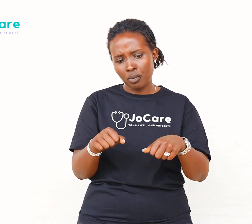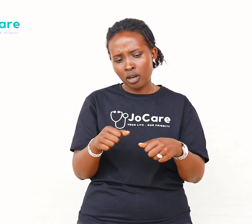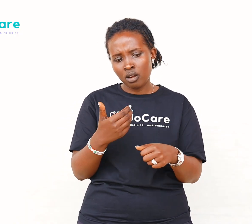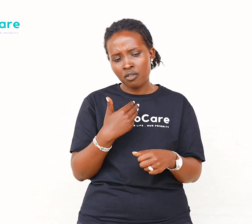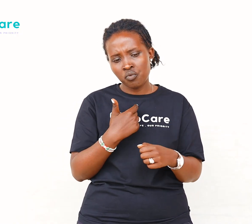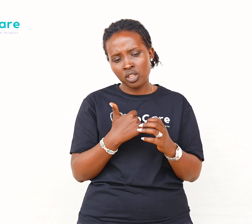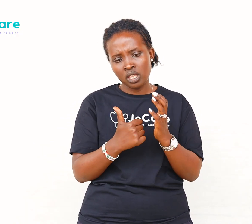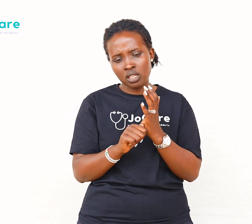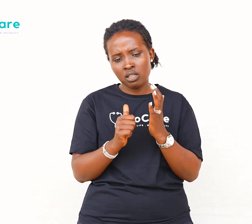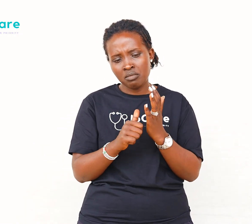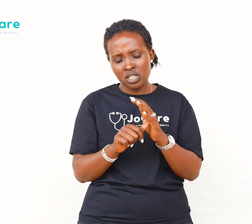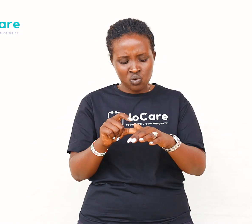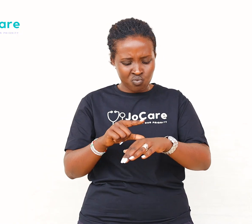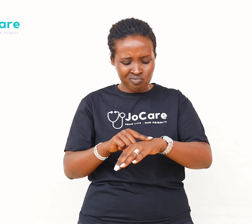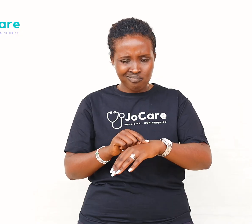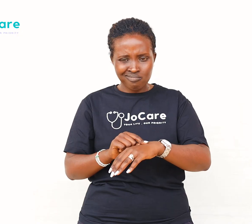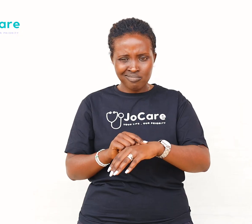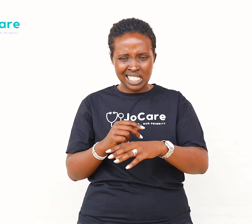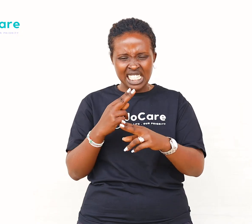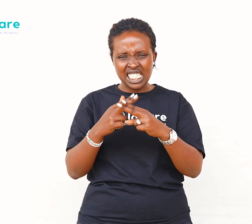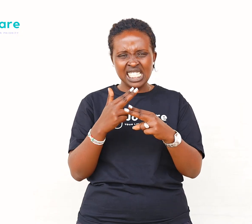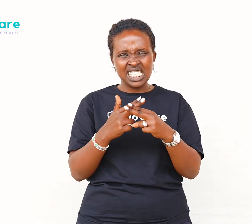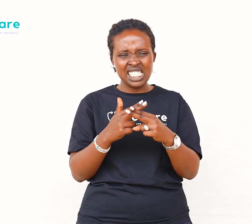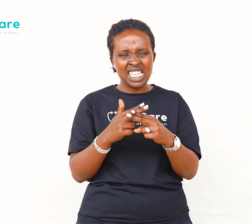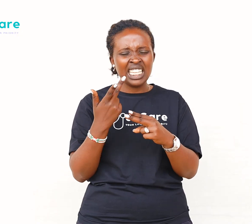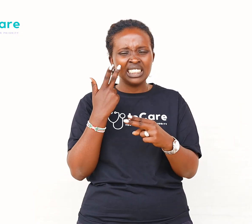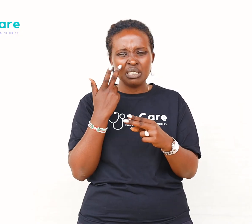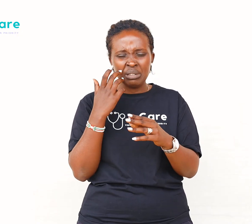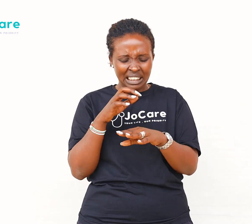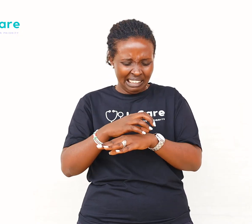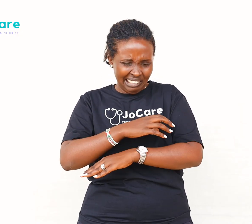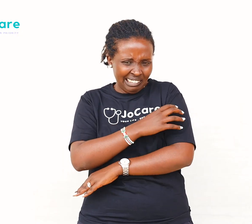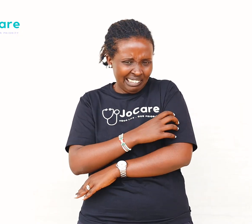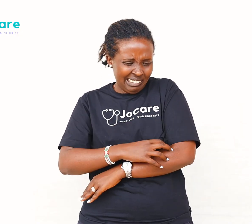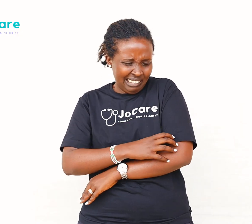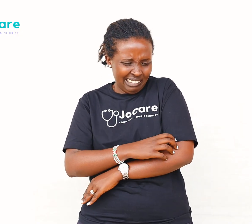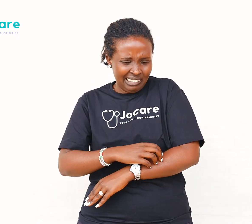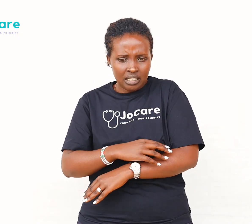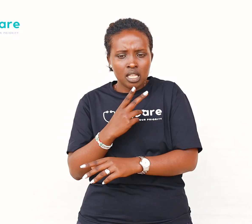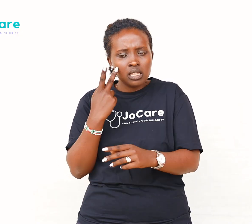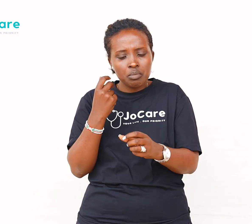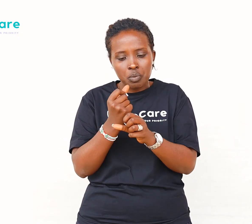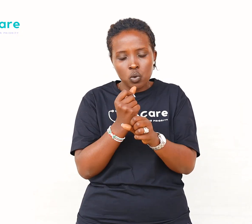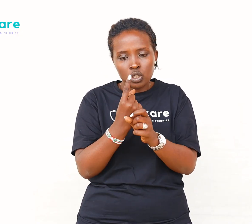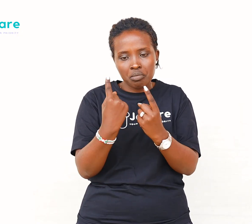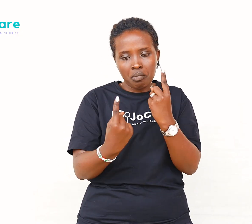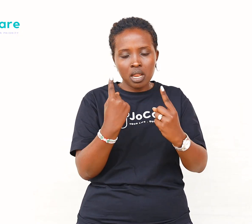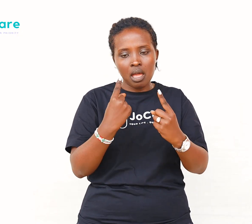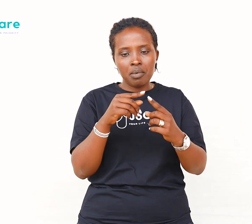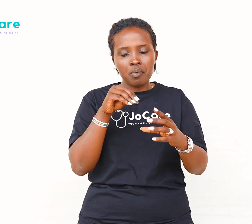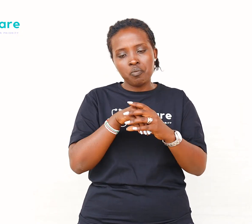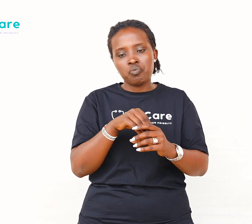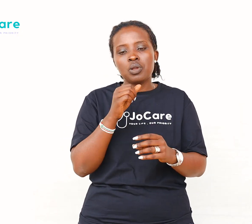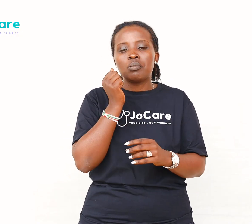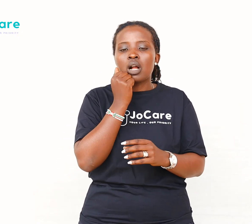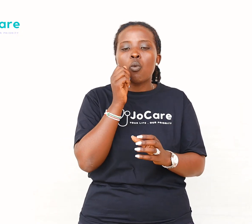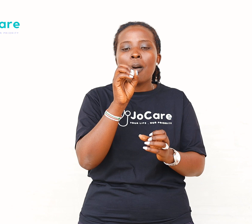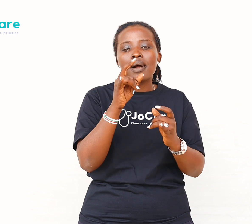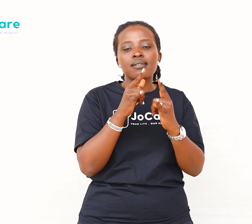ikibazo cy'uruhu cyangwa se bitwita allergie, ku bikoresho bimwe na bimwe by'imihango wabagira nama ki? Murakoze